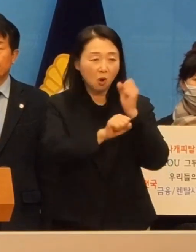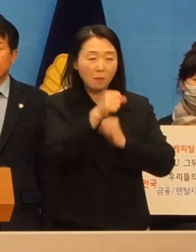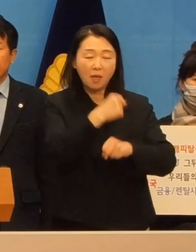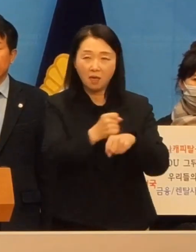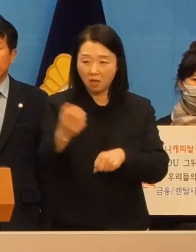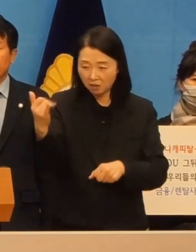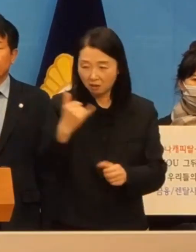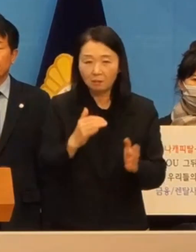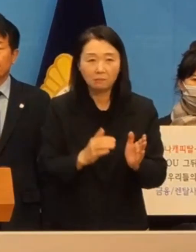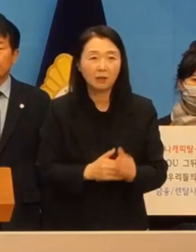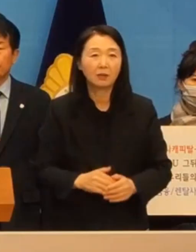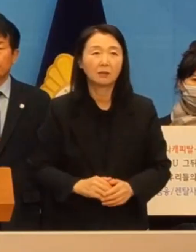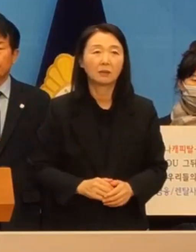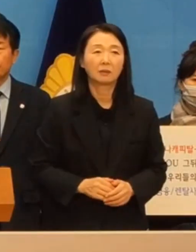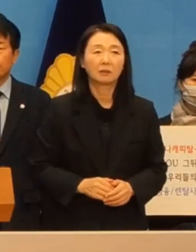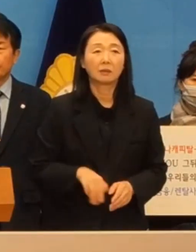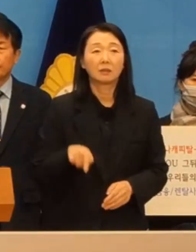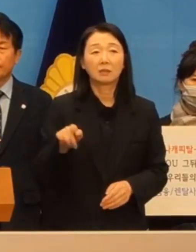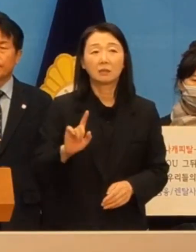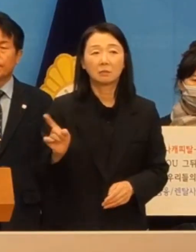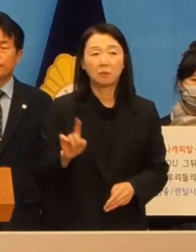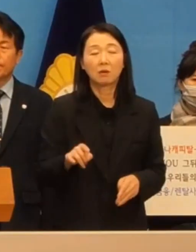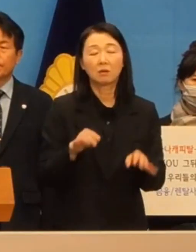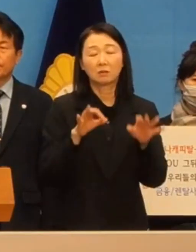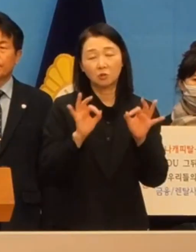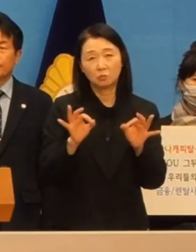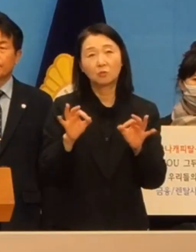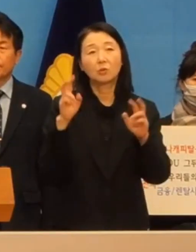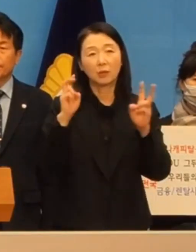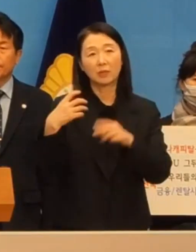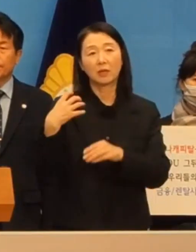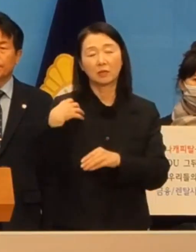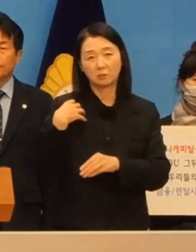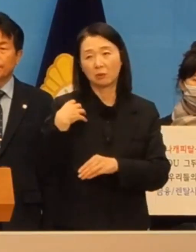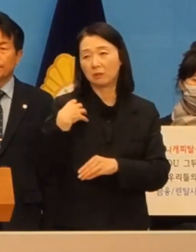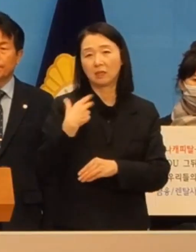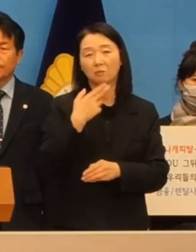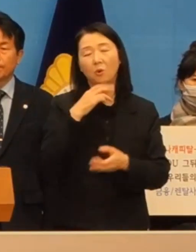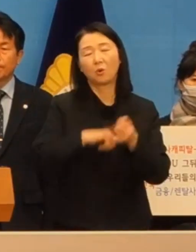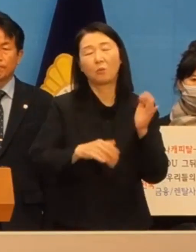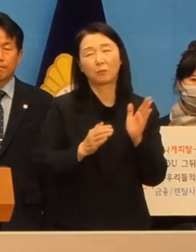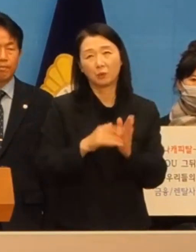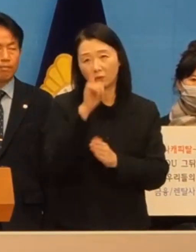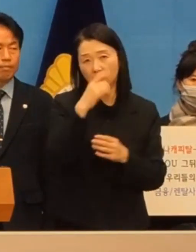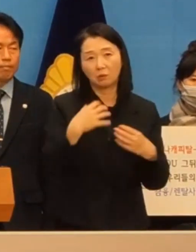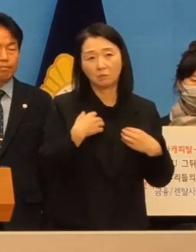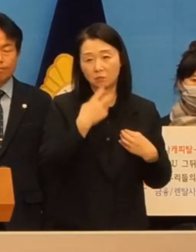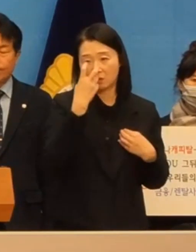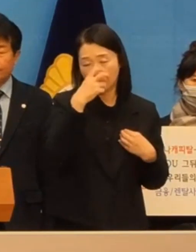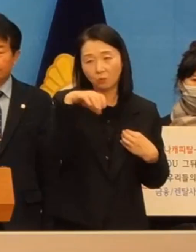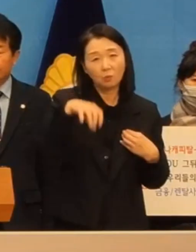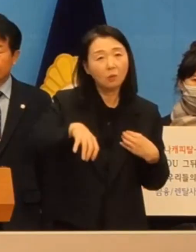연락을 받았습니다. 이것이 금융사가 기본 의무를 저버리고 정부와 감독당국이